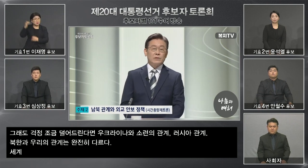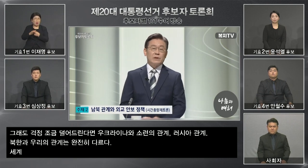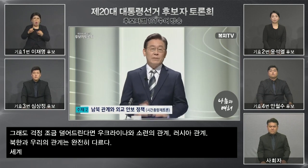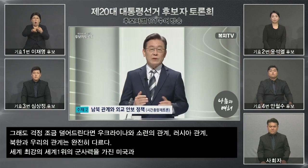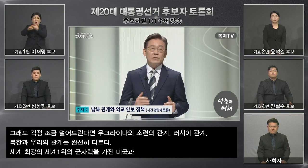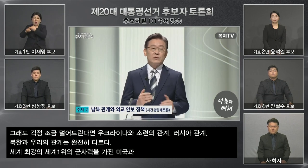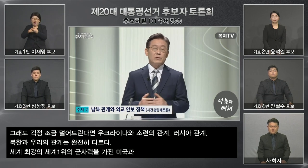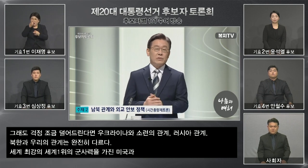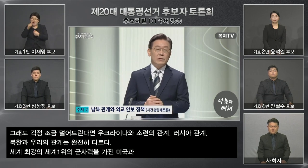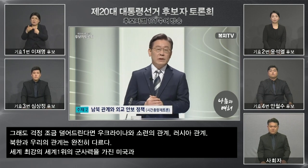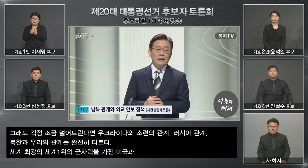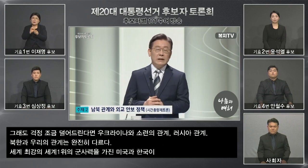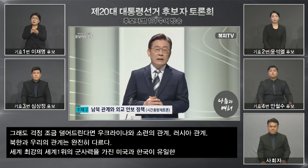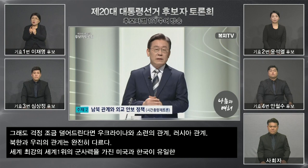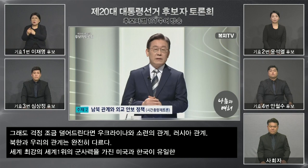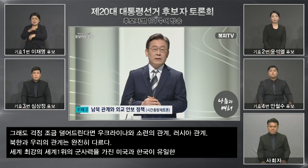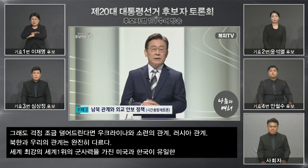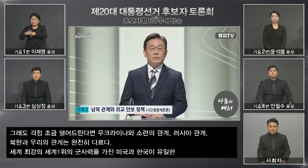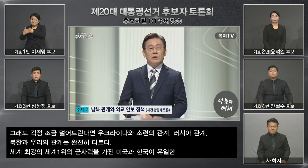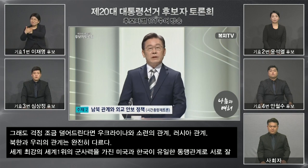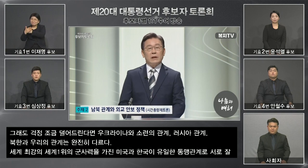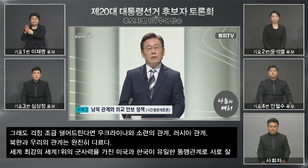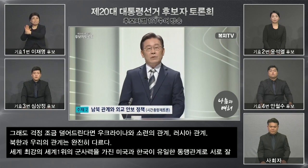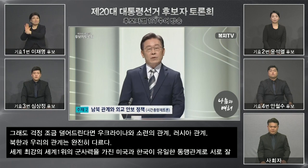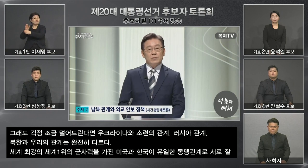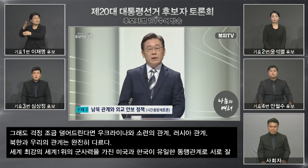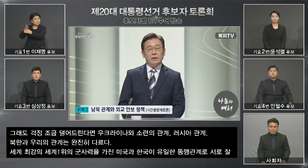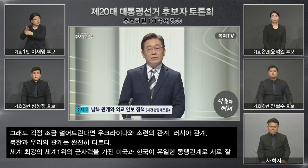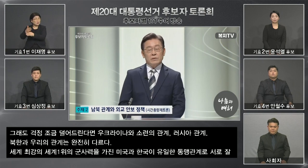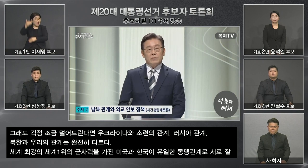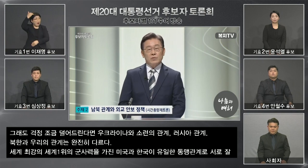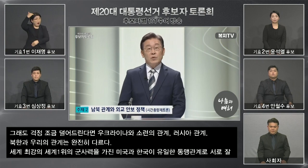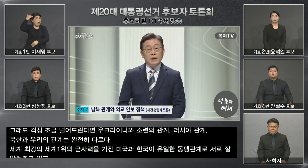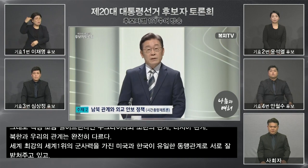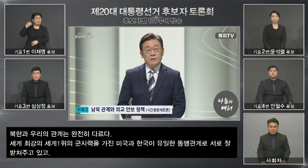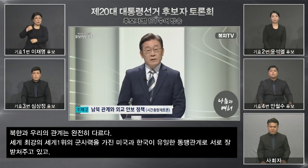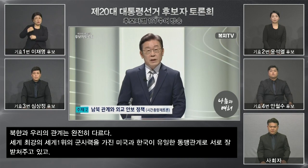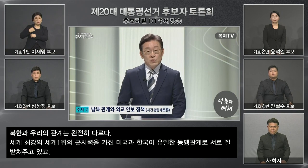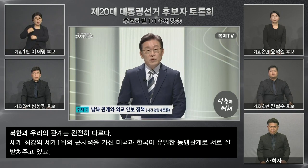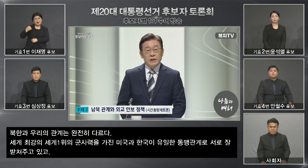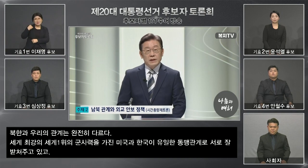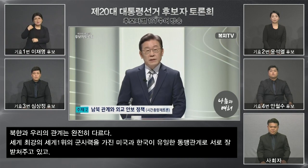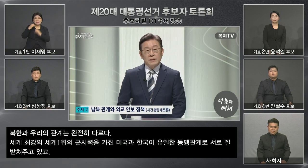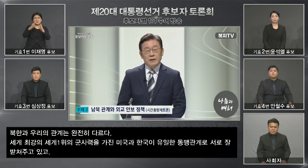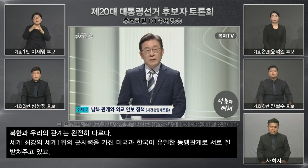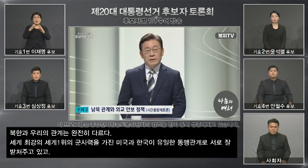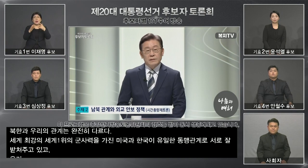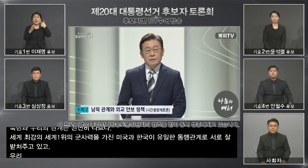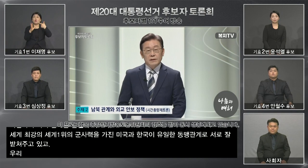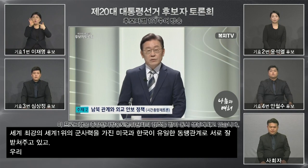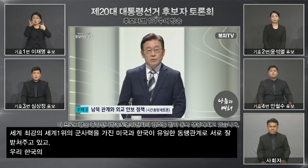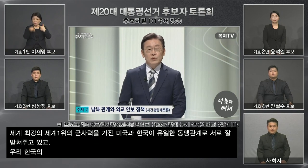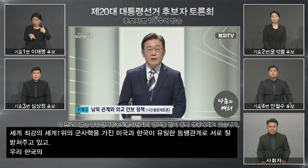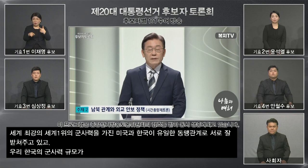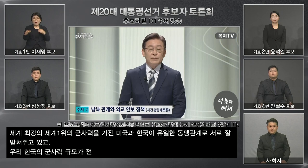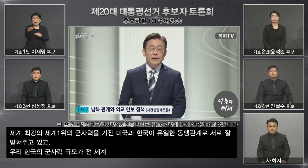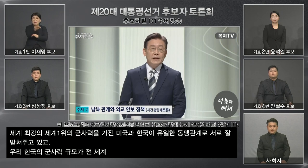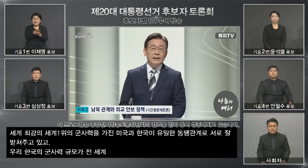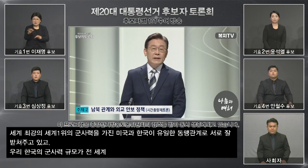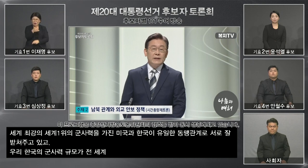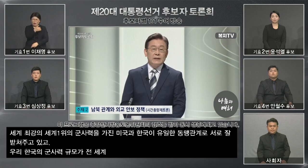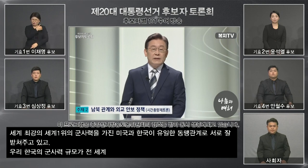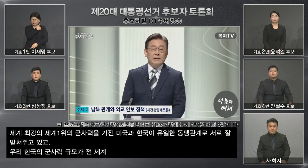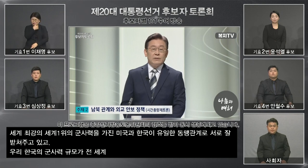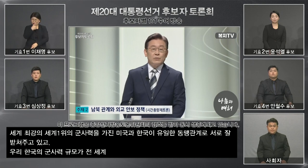관계로 서로 잘 받쳐주고 있고 우리 한국의 군사력 규모가 전 세계 6위인데다가 경제력이 충분하기